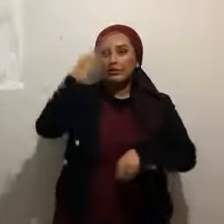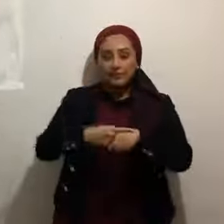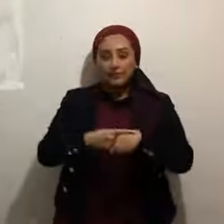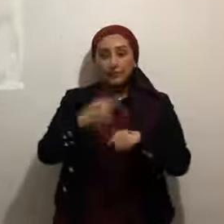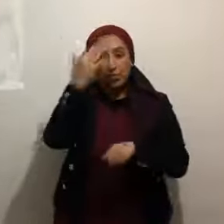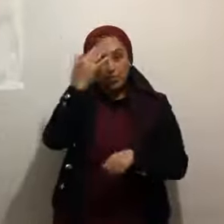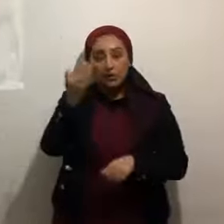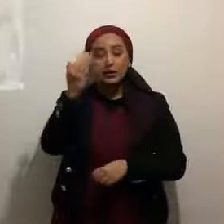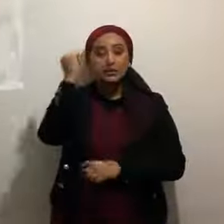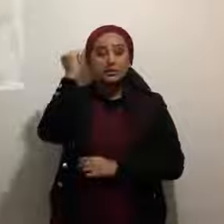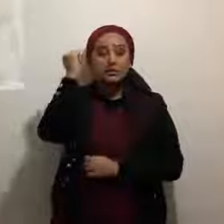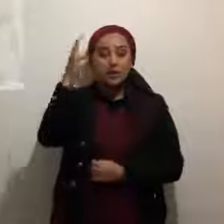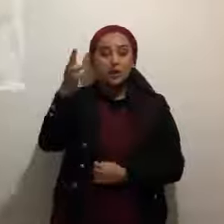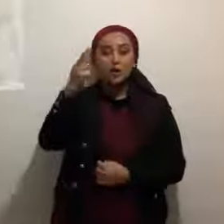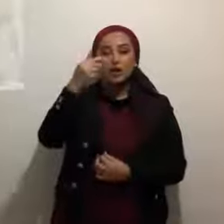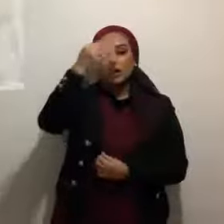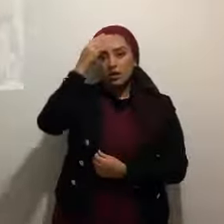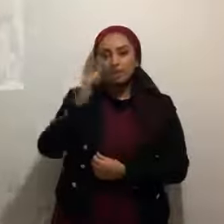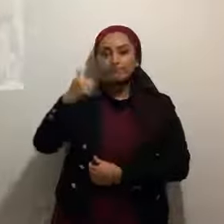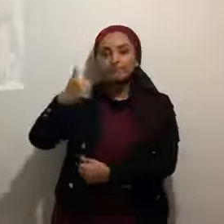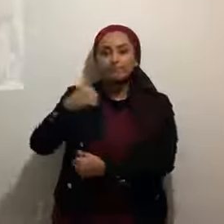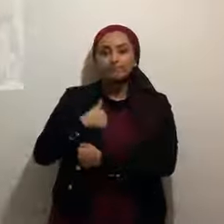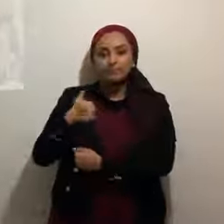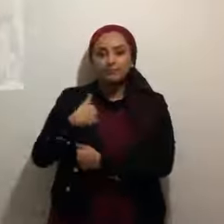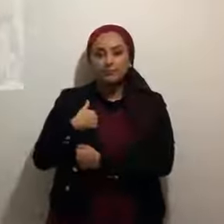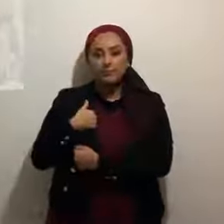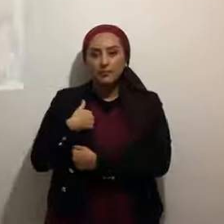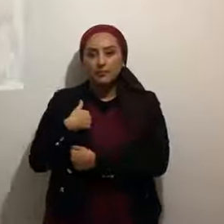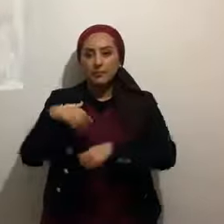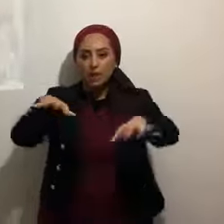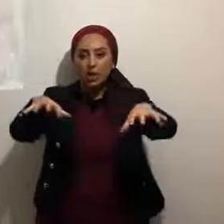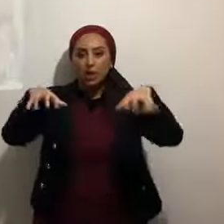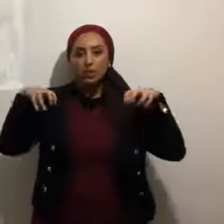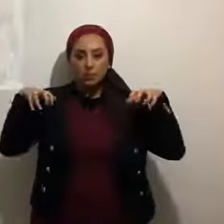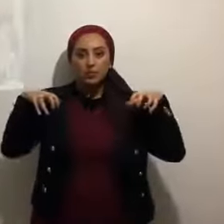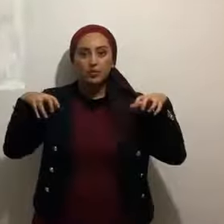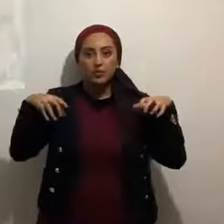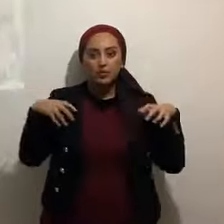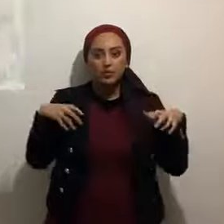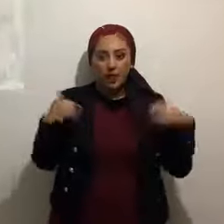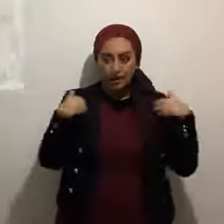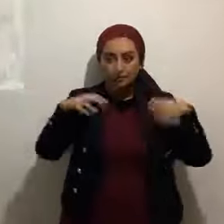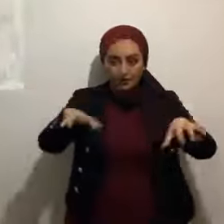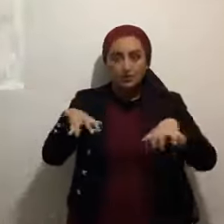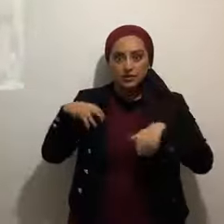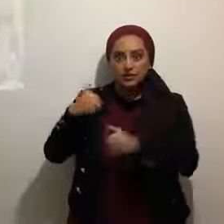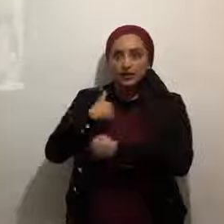Yahweh Sebaot, Elohim de los ejércitos, te trae ejércitos celestiales.